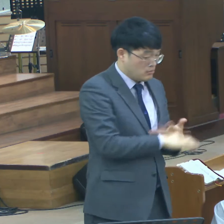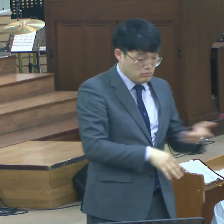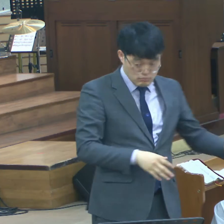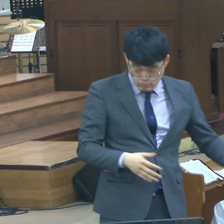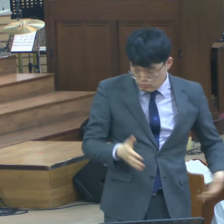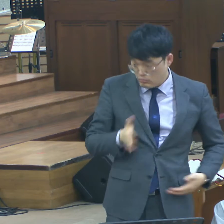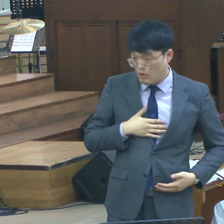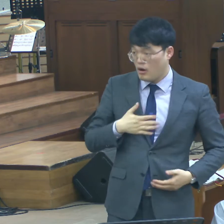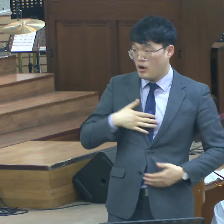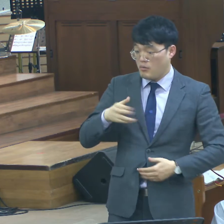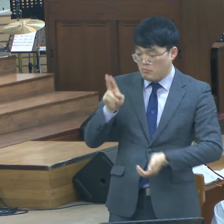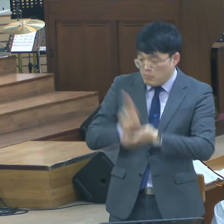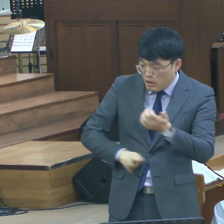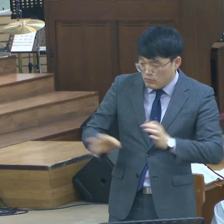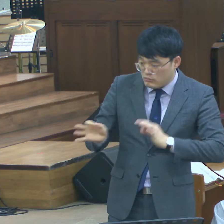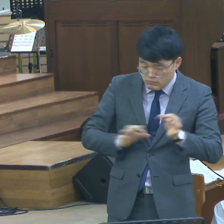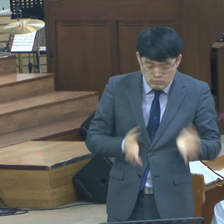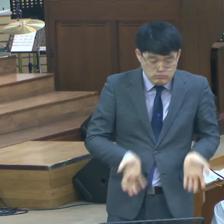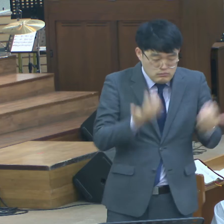생계인데 가만히 있었겠냐는 거예요.